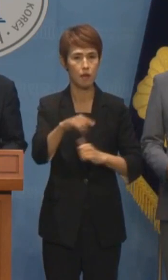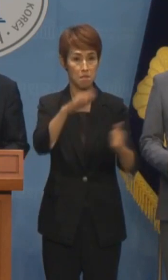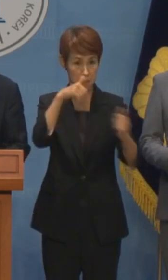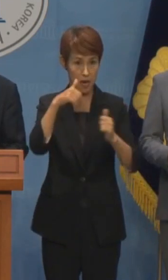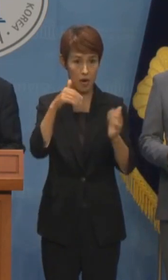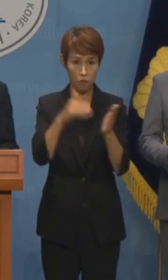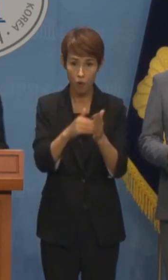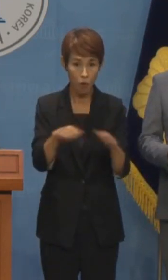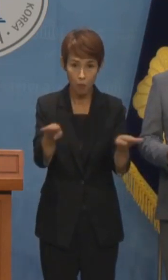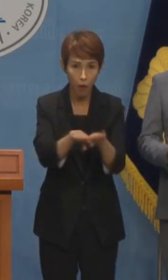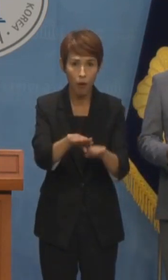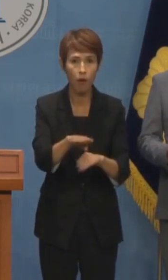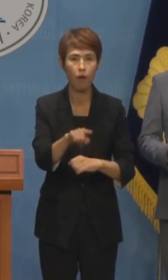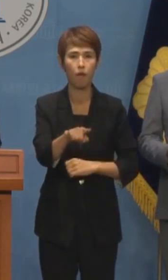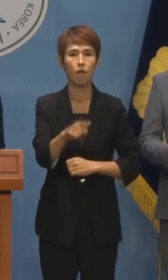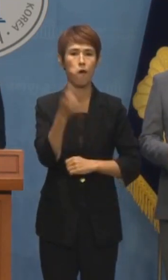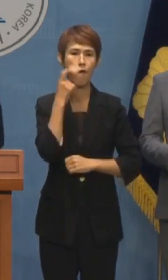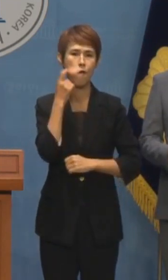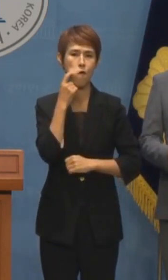바 있습니다.